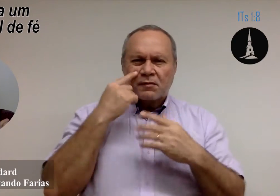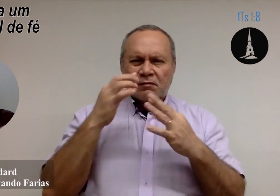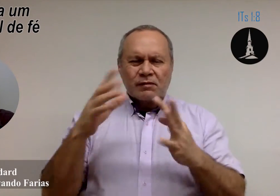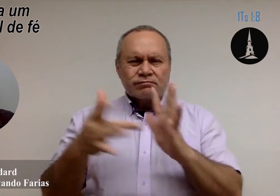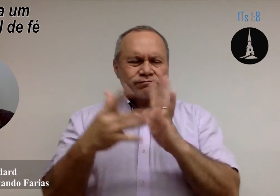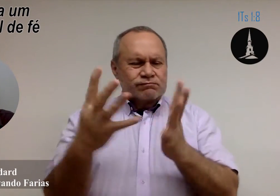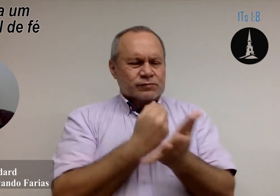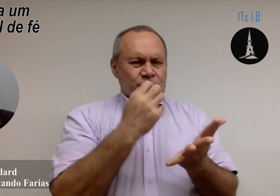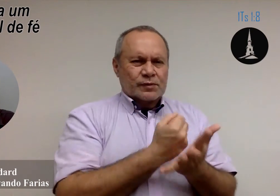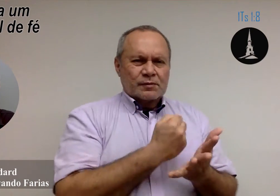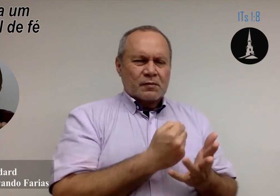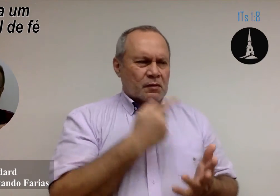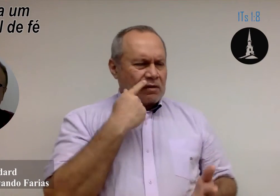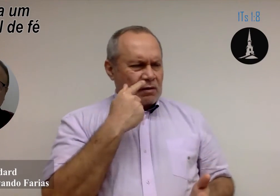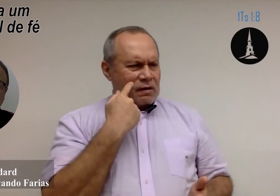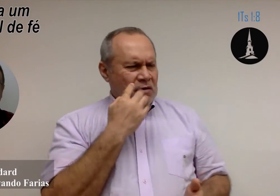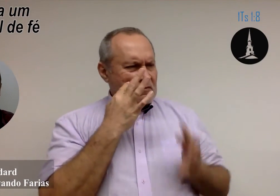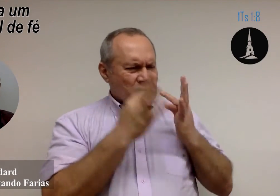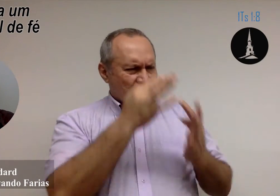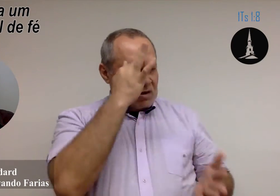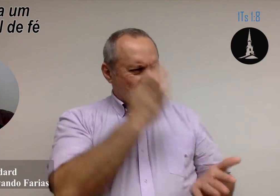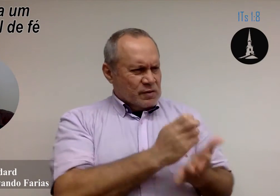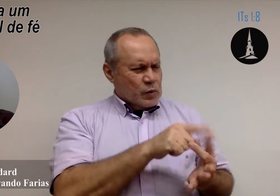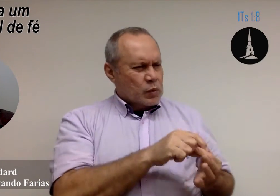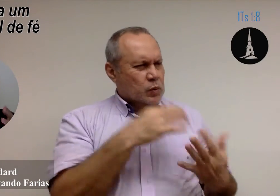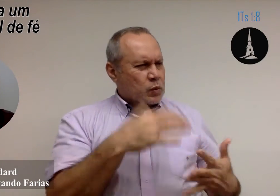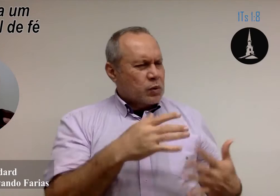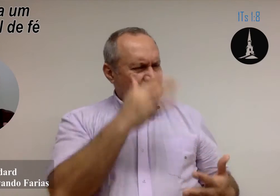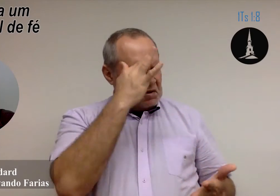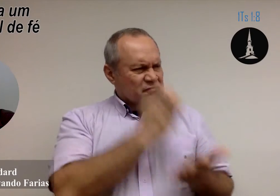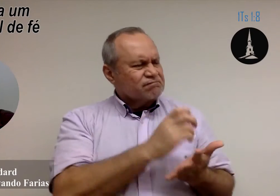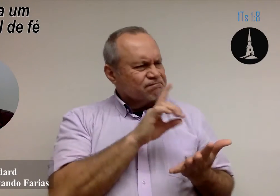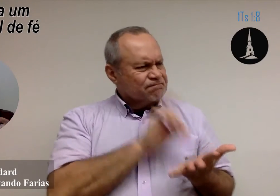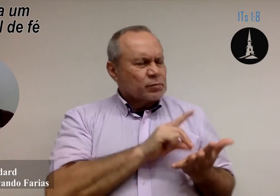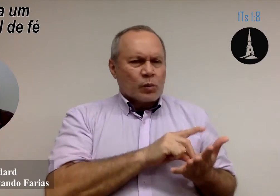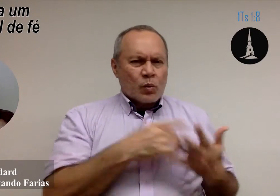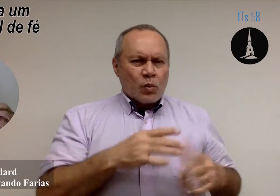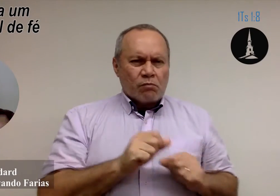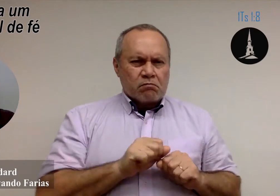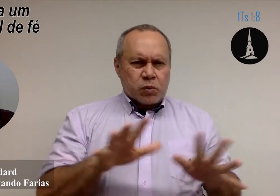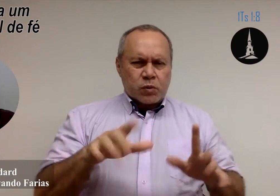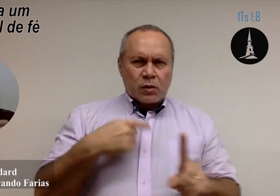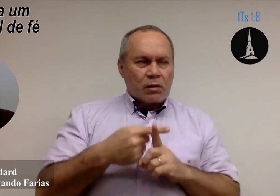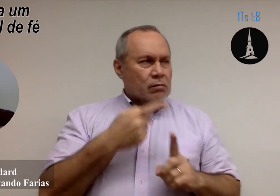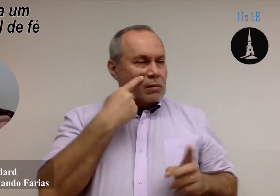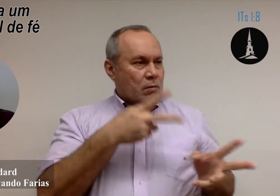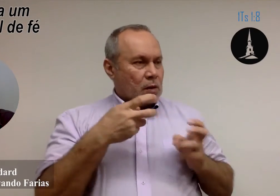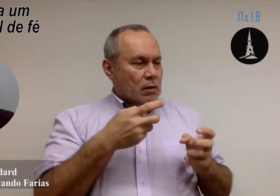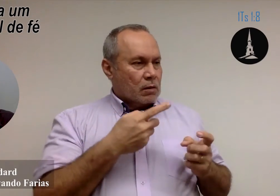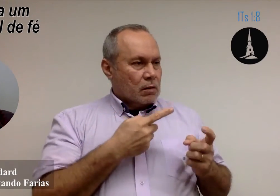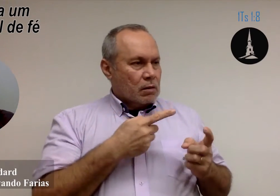foram alcançadas pela fé daquela igreja. A fé daquela igreja causou um impacto na vida